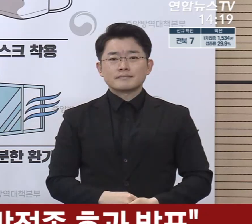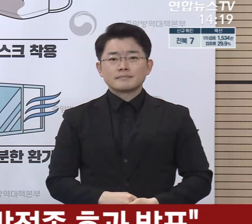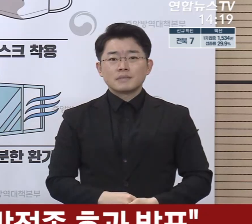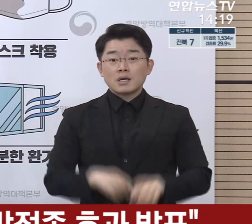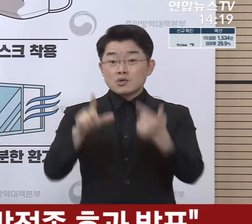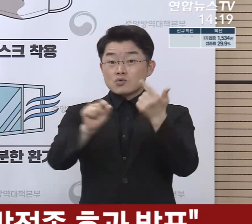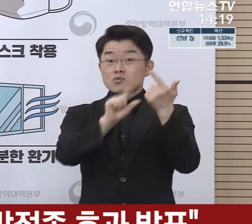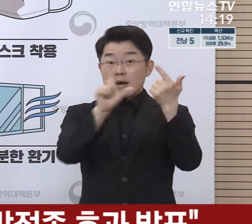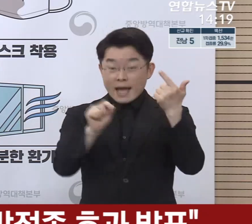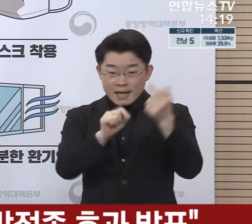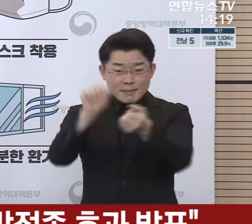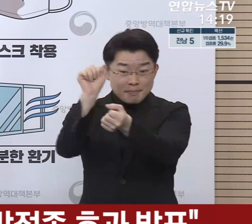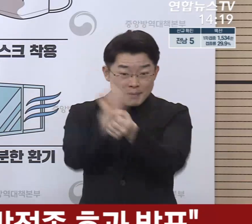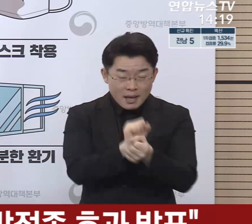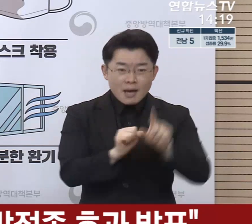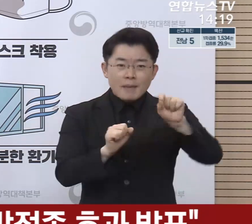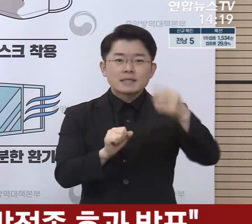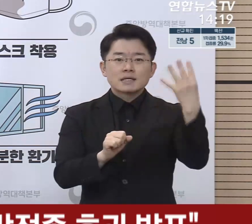6월 달에 확진된